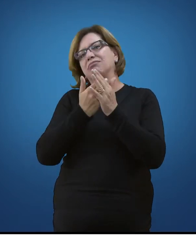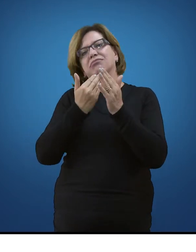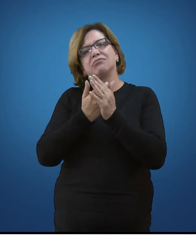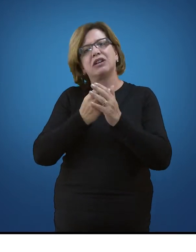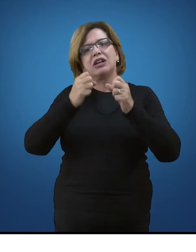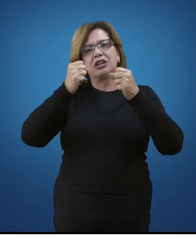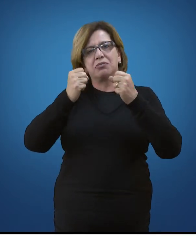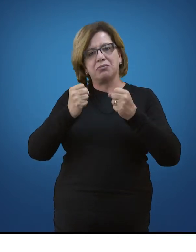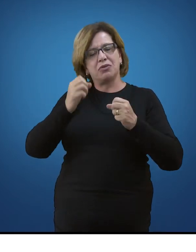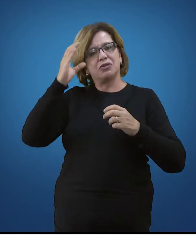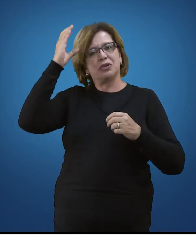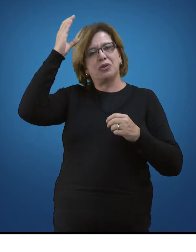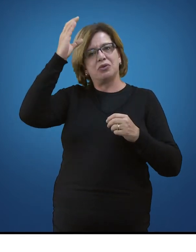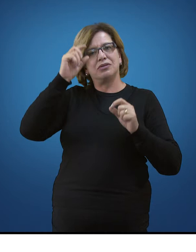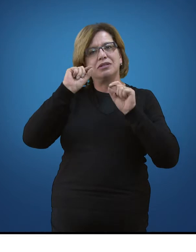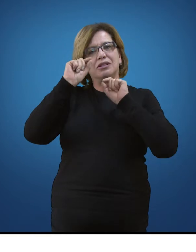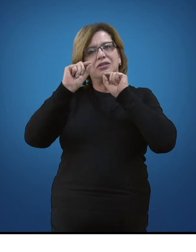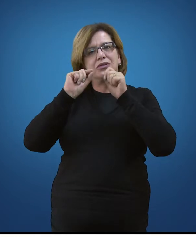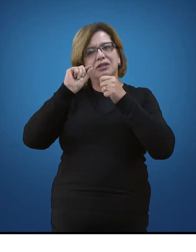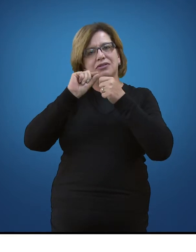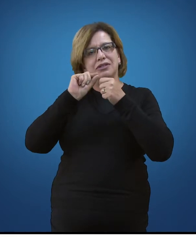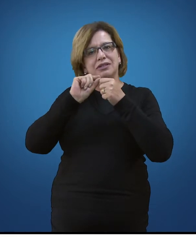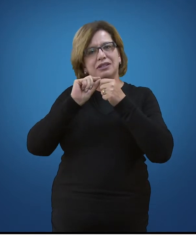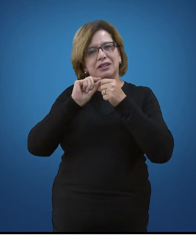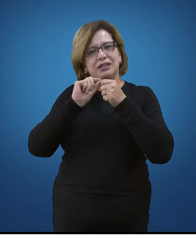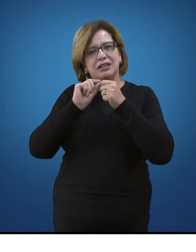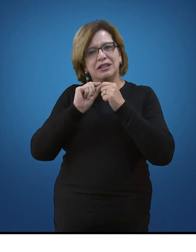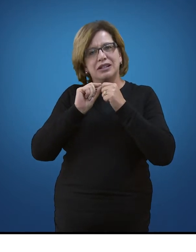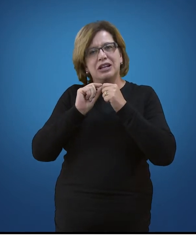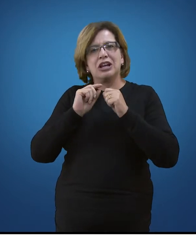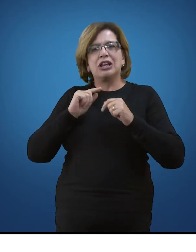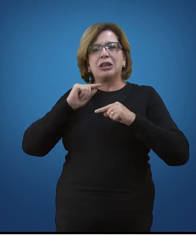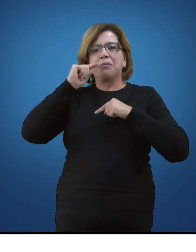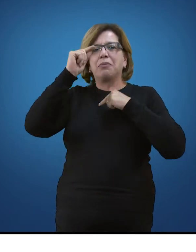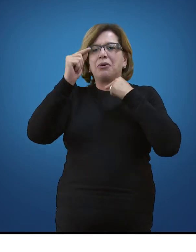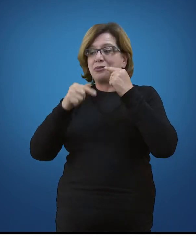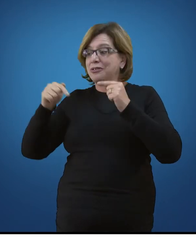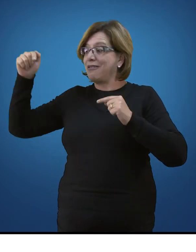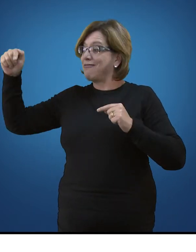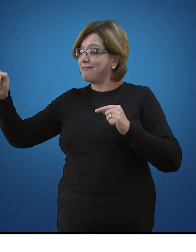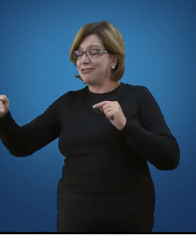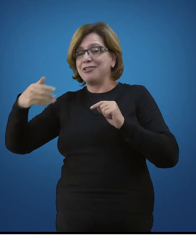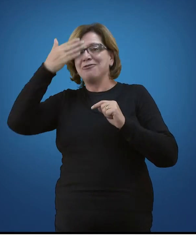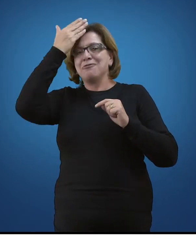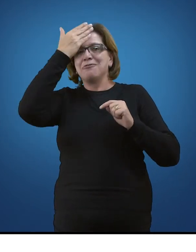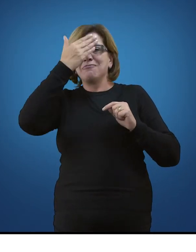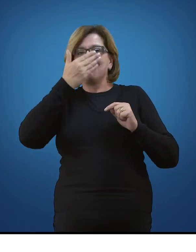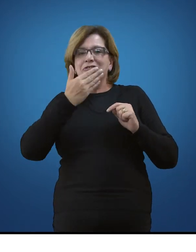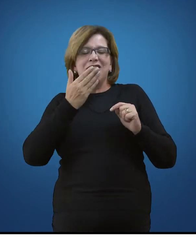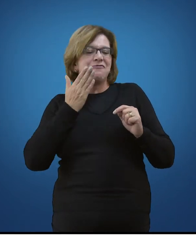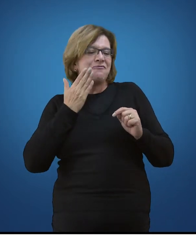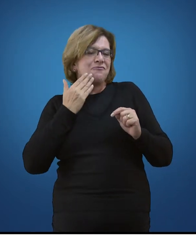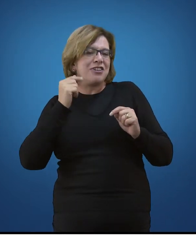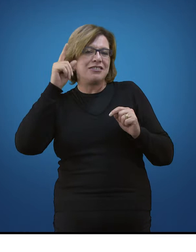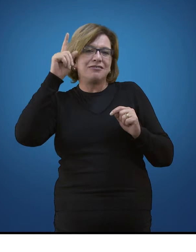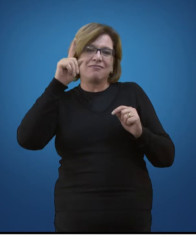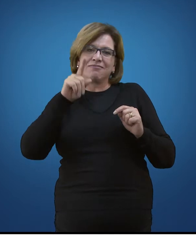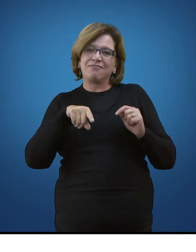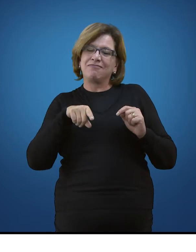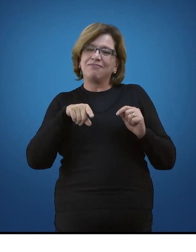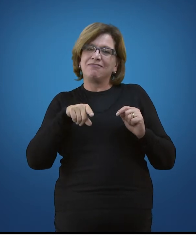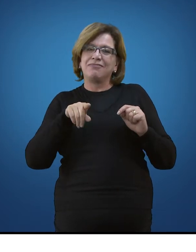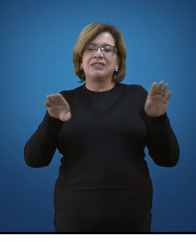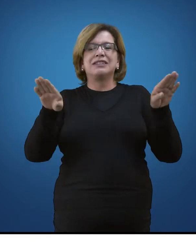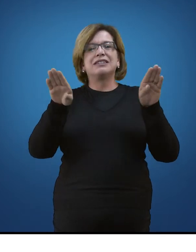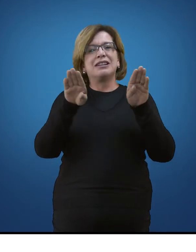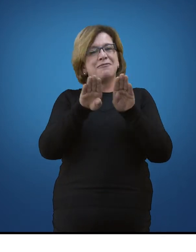e uma consciência do que está sendo feito. Para que no final, quando eu for prestar contas, isso seja fácil.